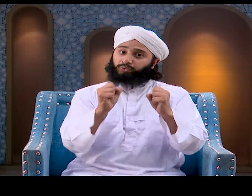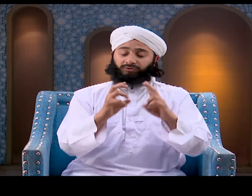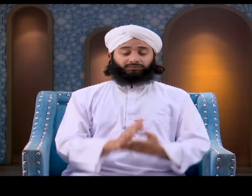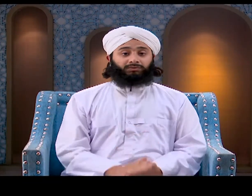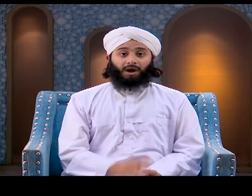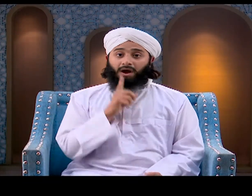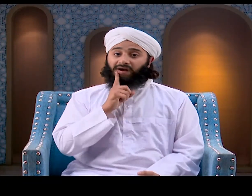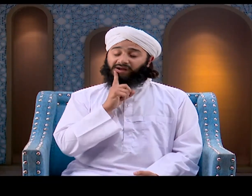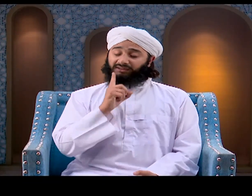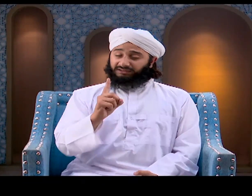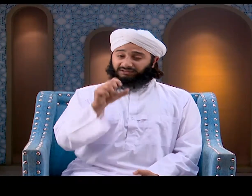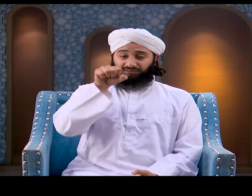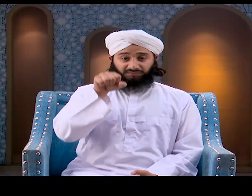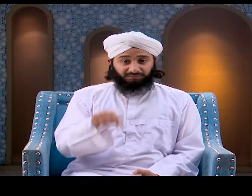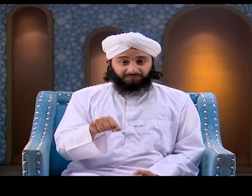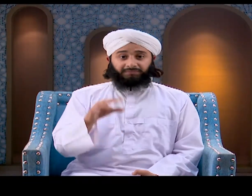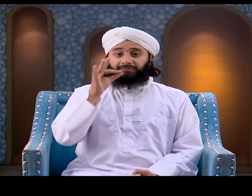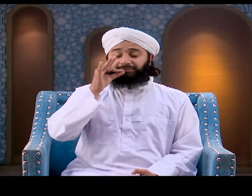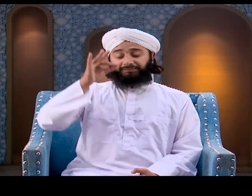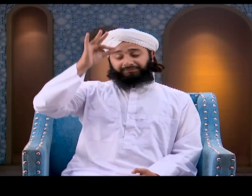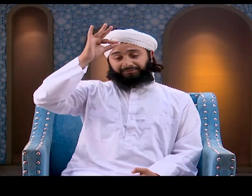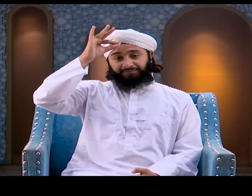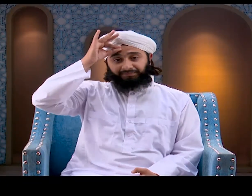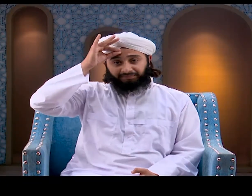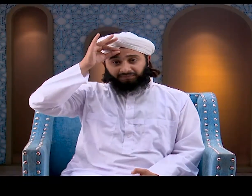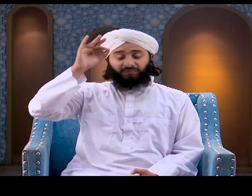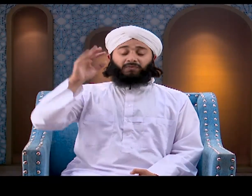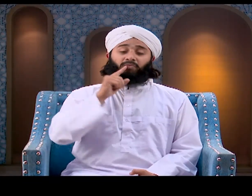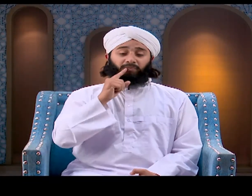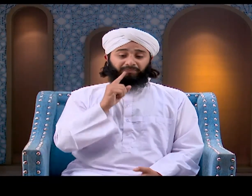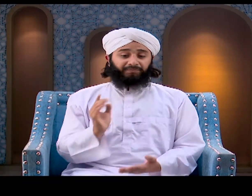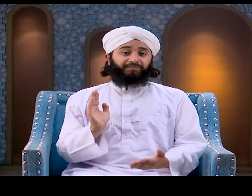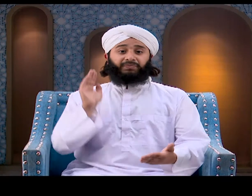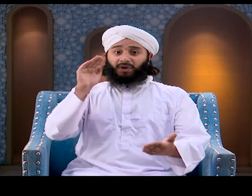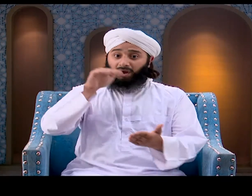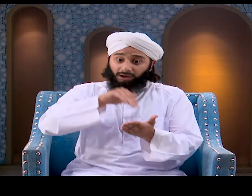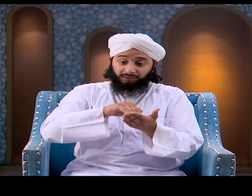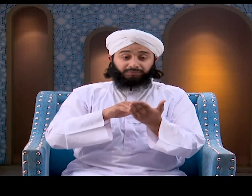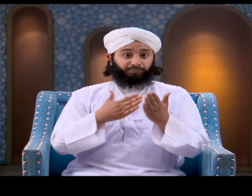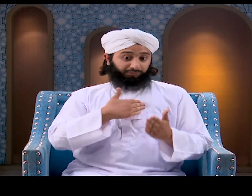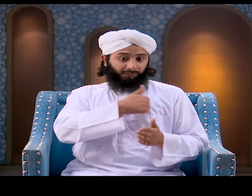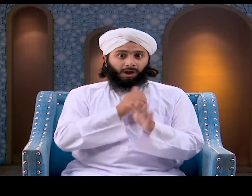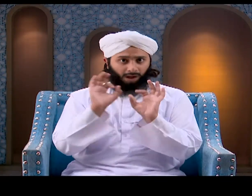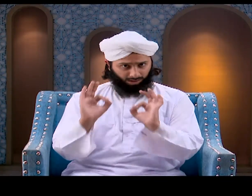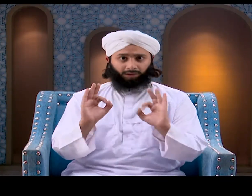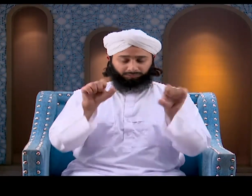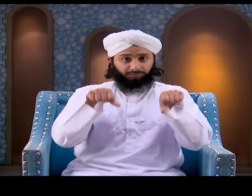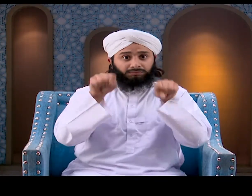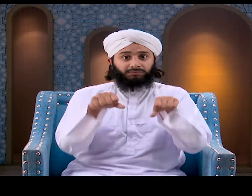حتیٰ کہ انبیاء کرام علیہم السلام کی بارگاہوں میں بھی موت نے حاضری دی. ہاں، انبیاء کرام